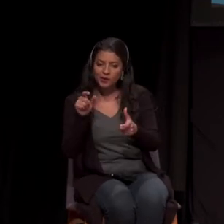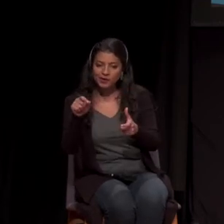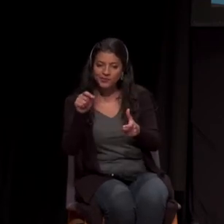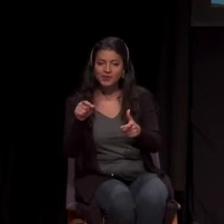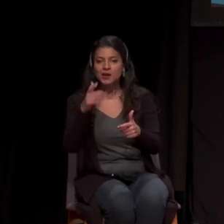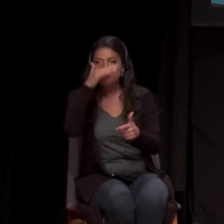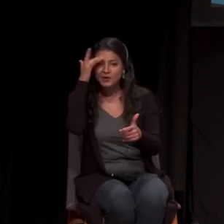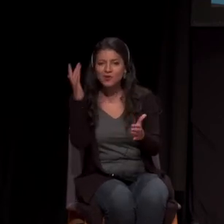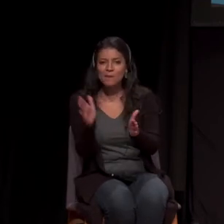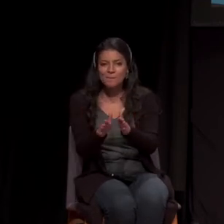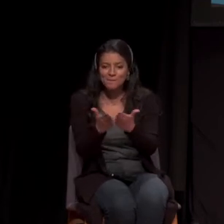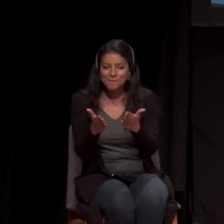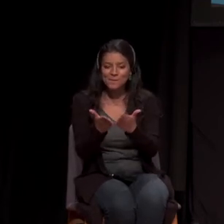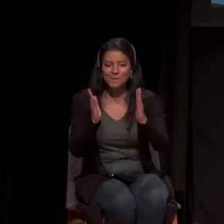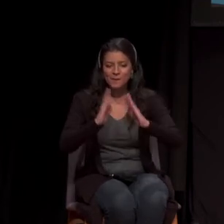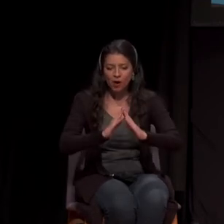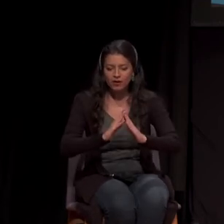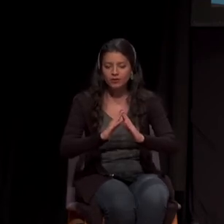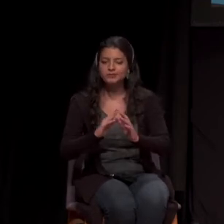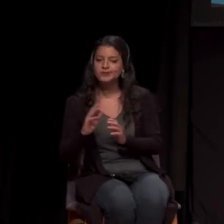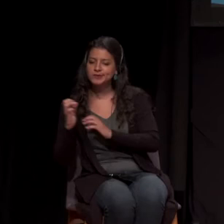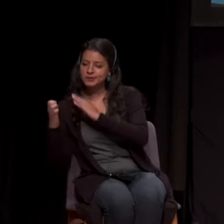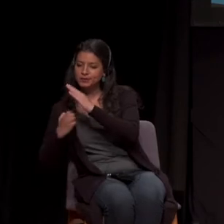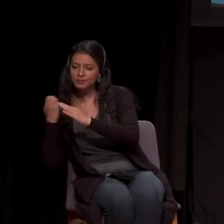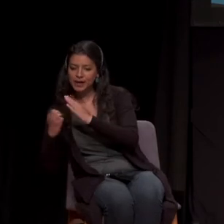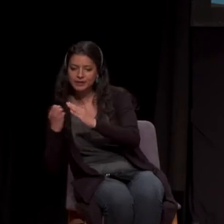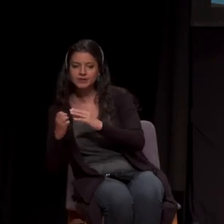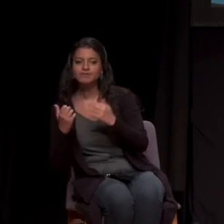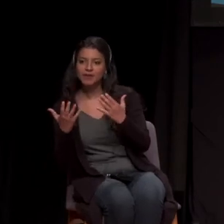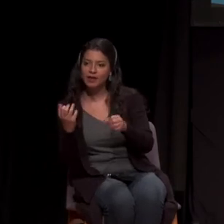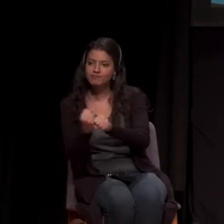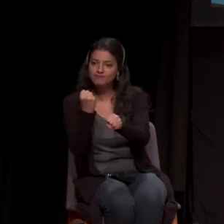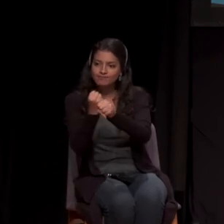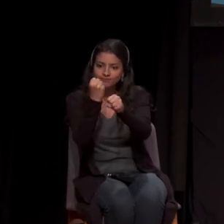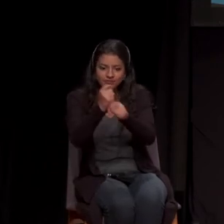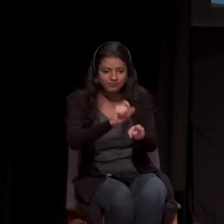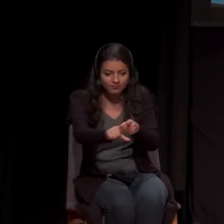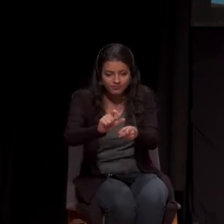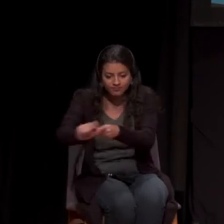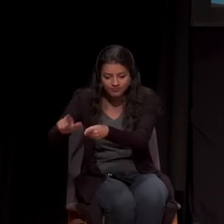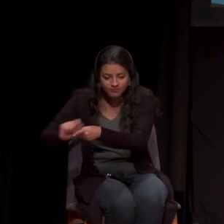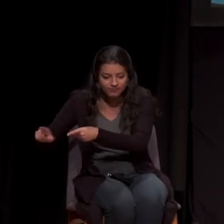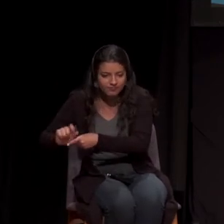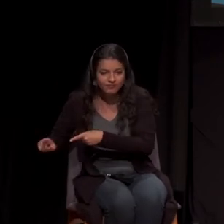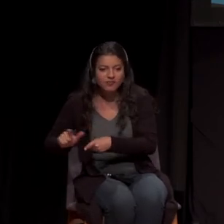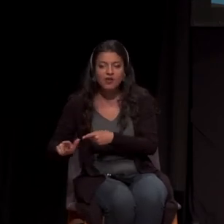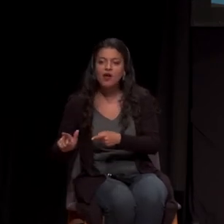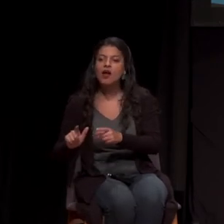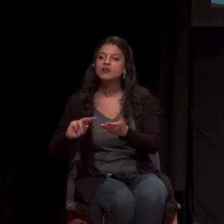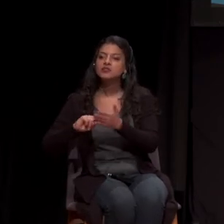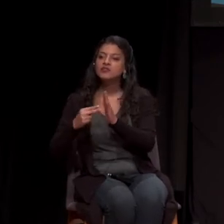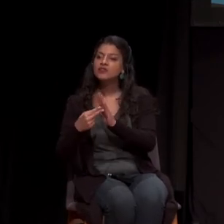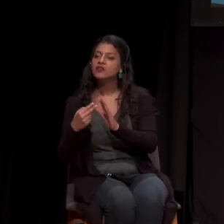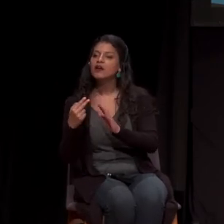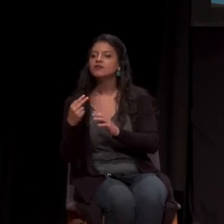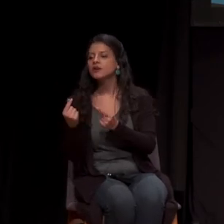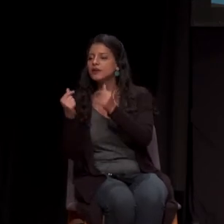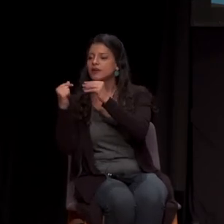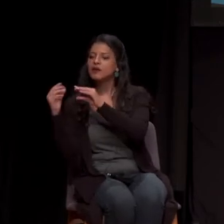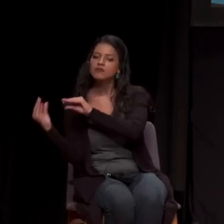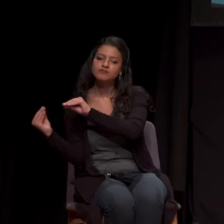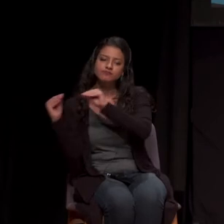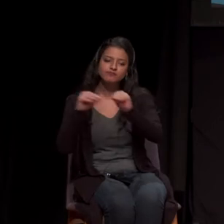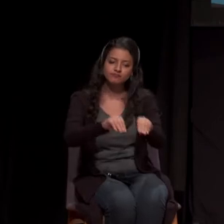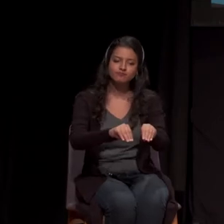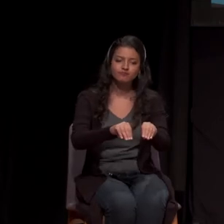não são uma forma de ocupação externa, uma forma de ocupação da elite, por exemplo, desses espaços? Uma pergunta que